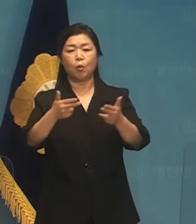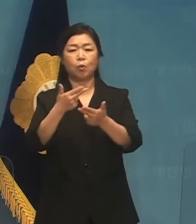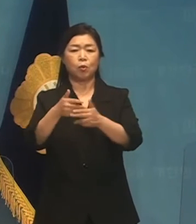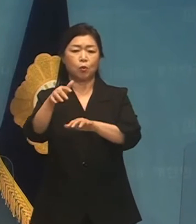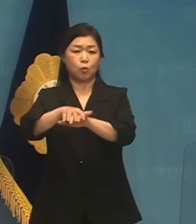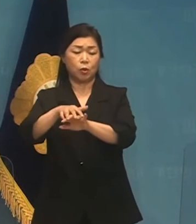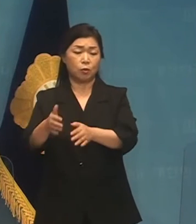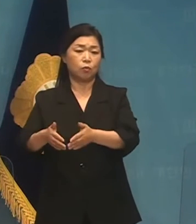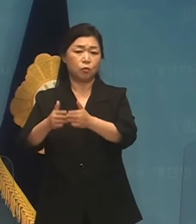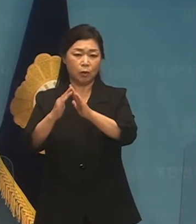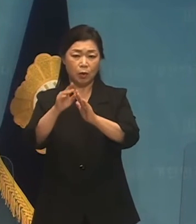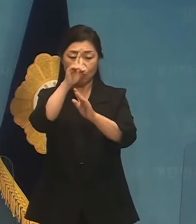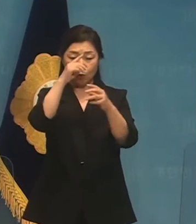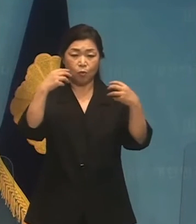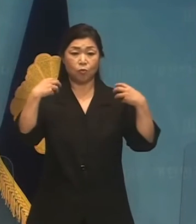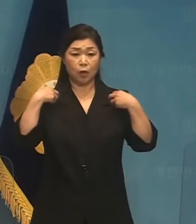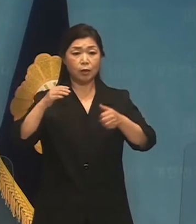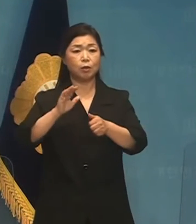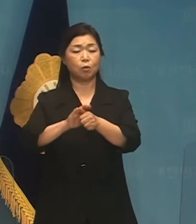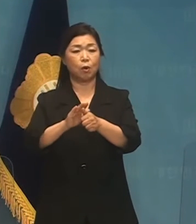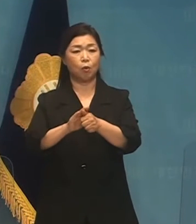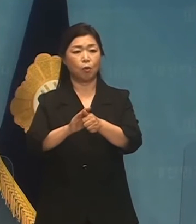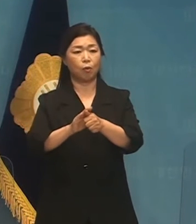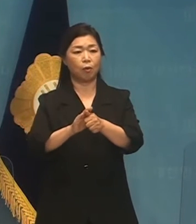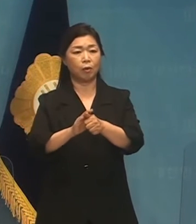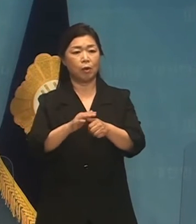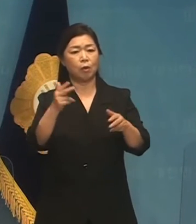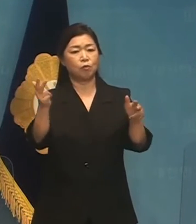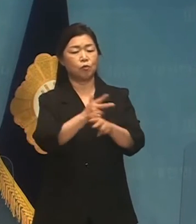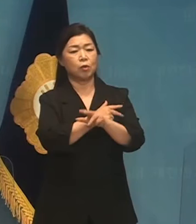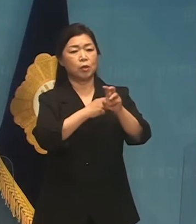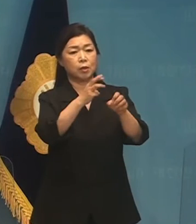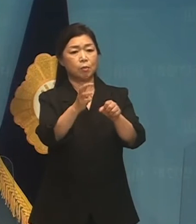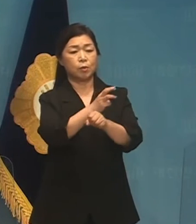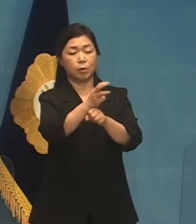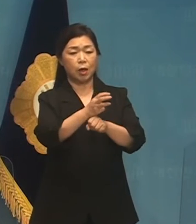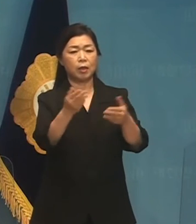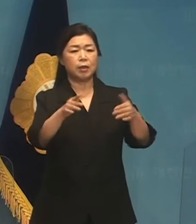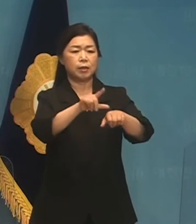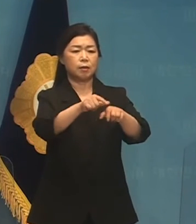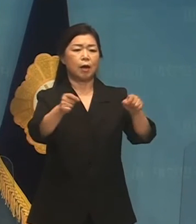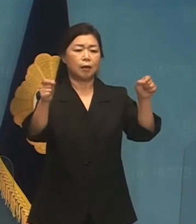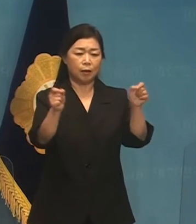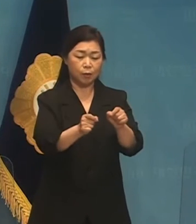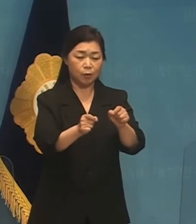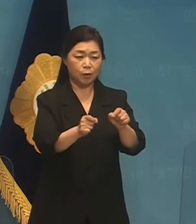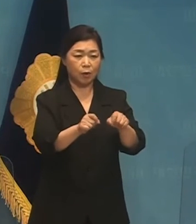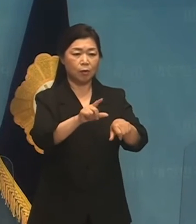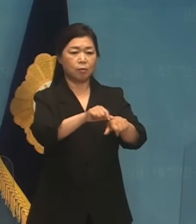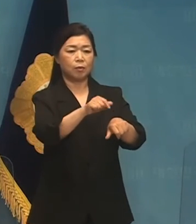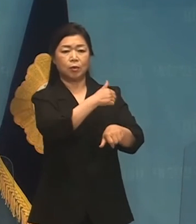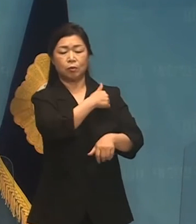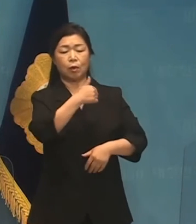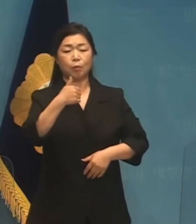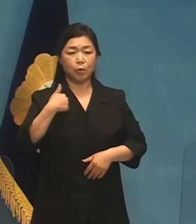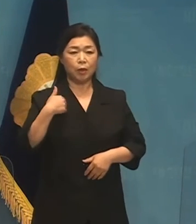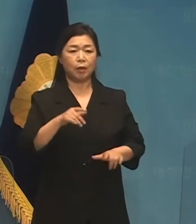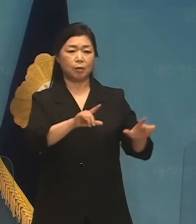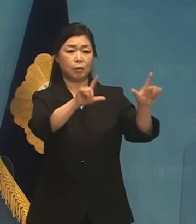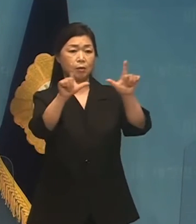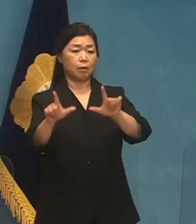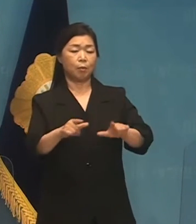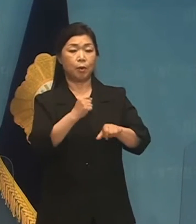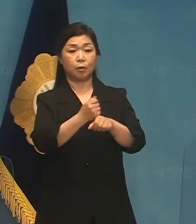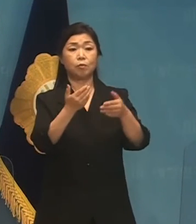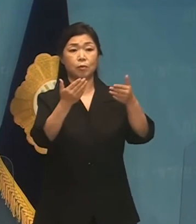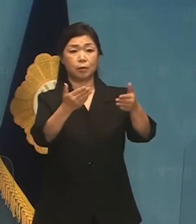노조조직률 제고를 정부가 지원하고 주 30시간 노동시간 단축으로 여가 있는 삶을 실현하겠습니다.